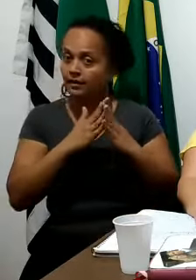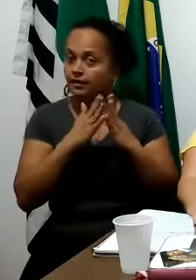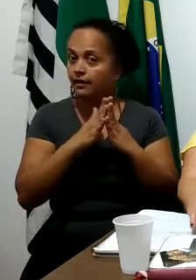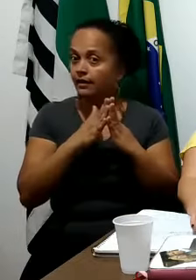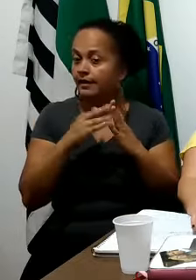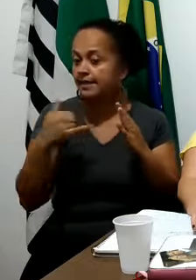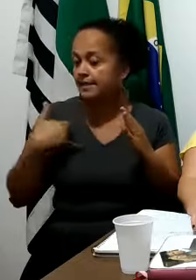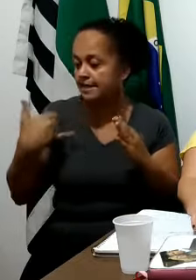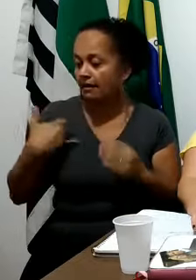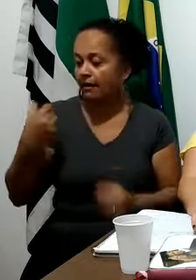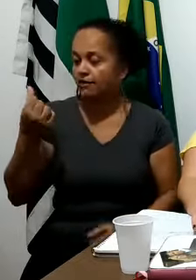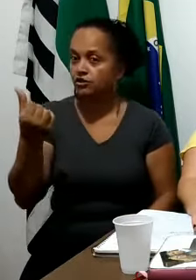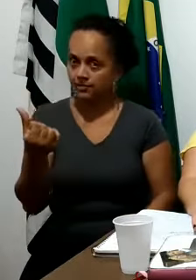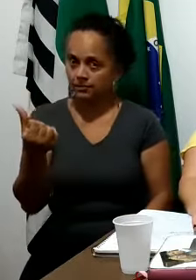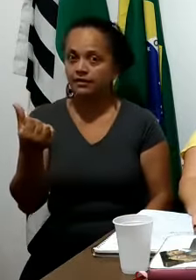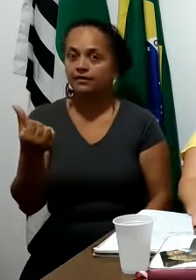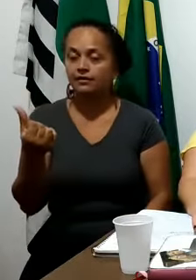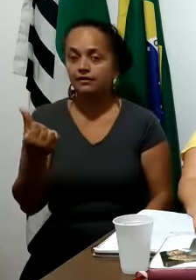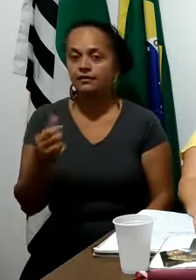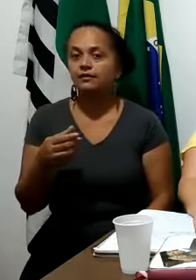tô sendo